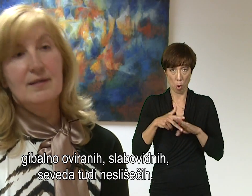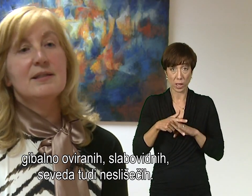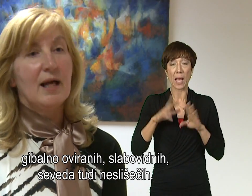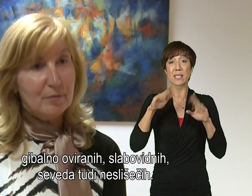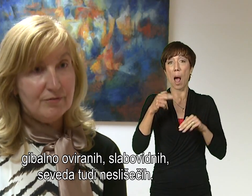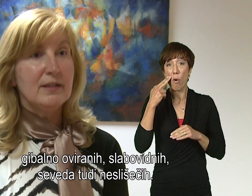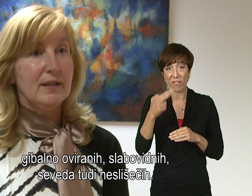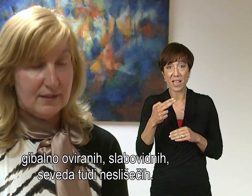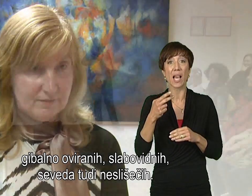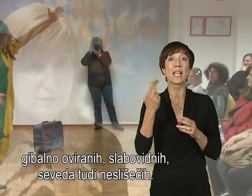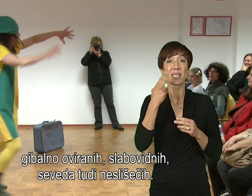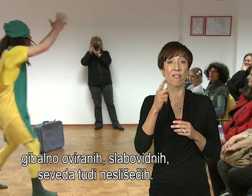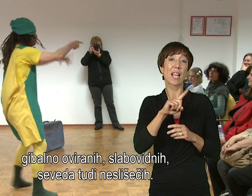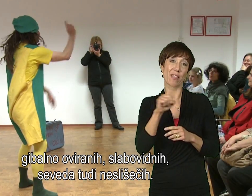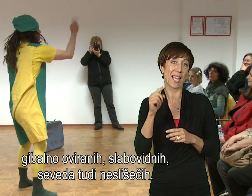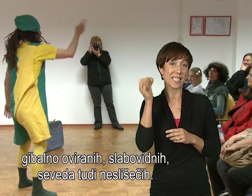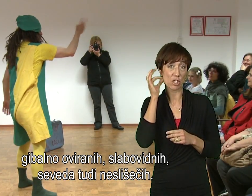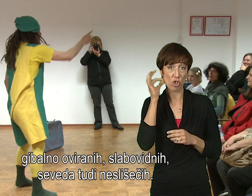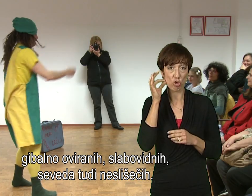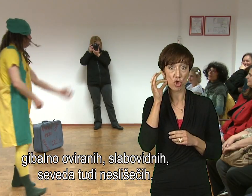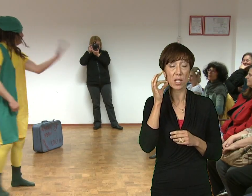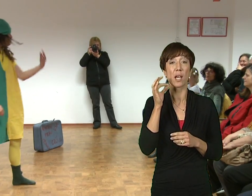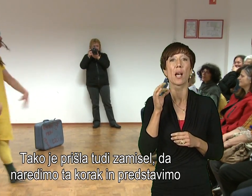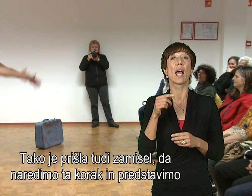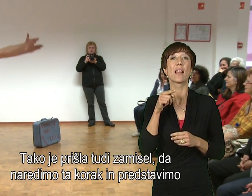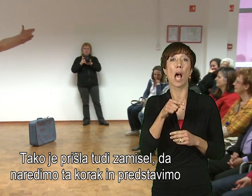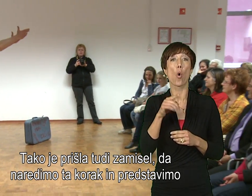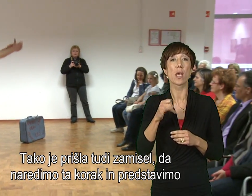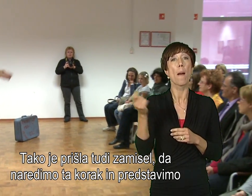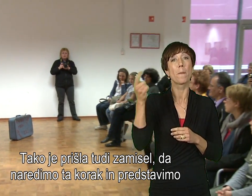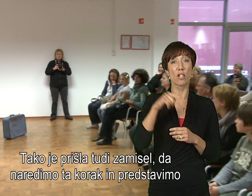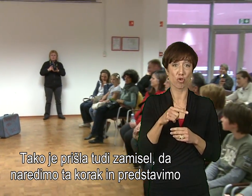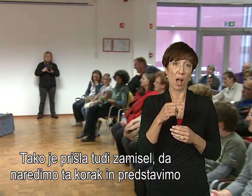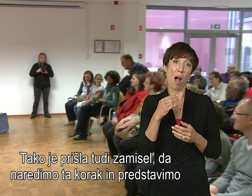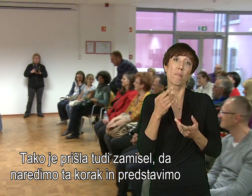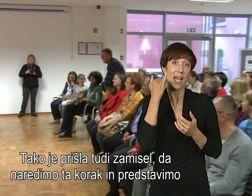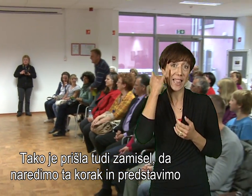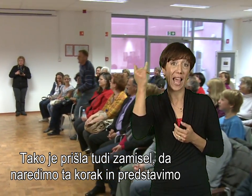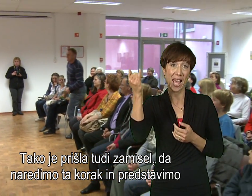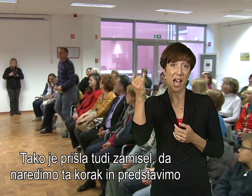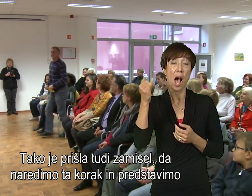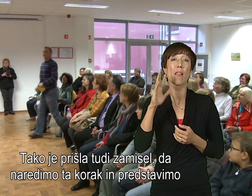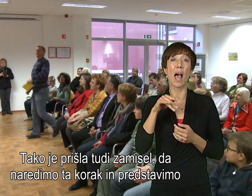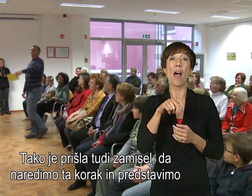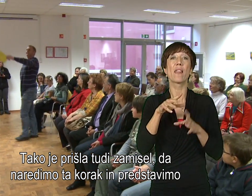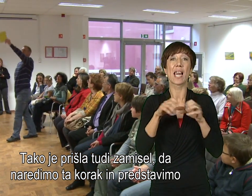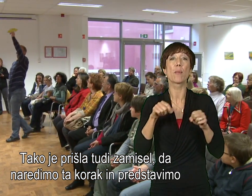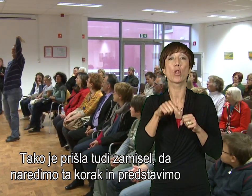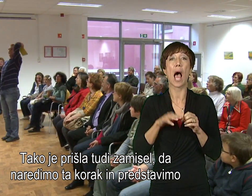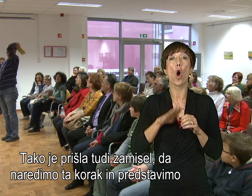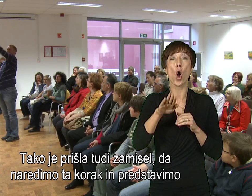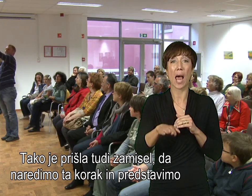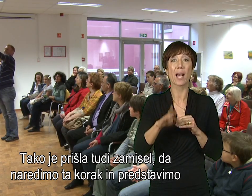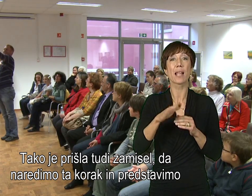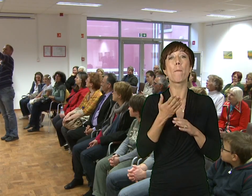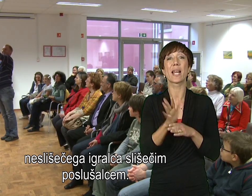motenih, slabovidnih in seveda neslišečih. In tako je prišla pravzaprav ideja, da naredimo ta korak,